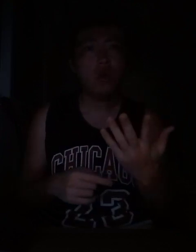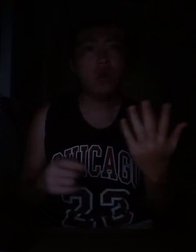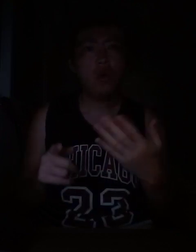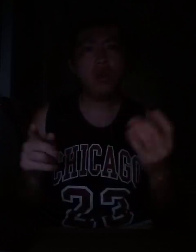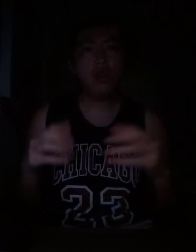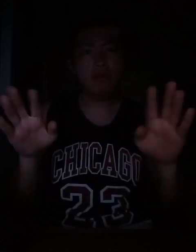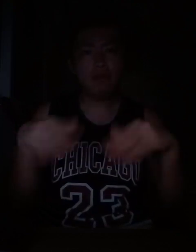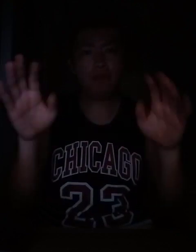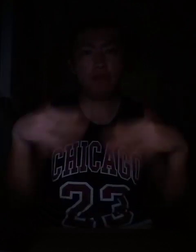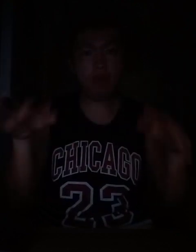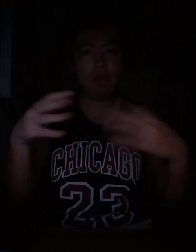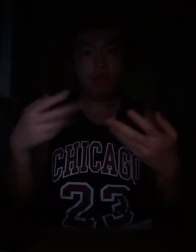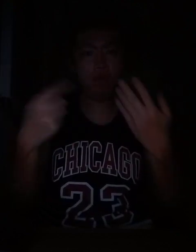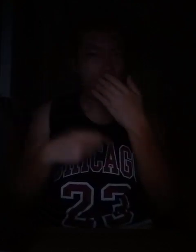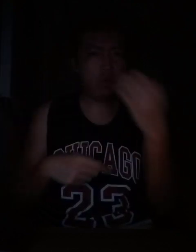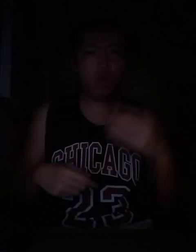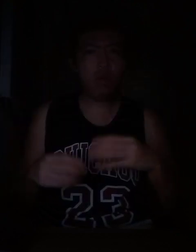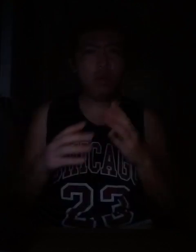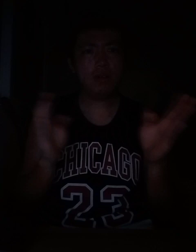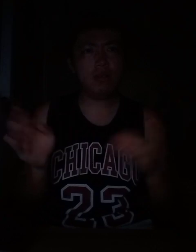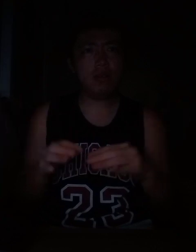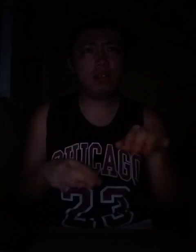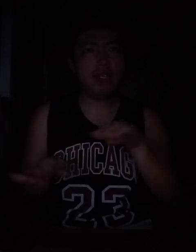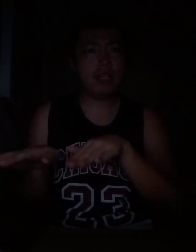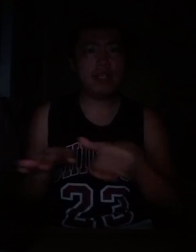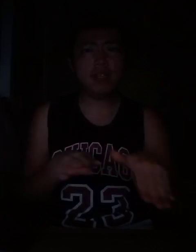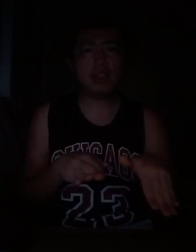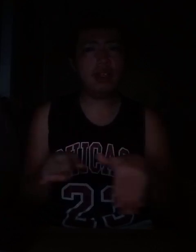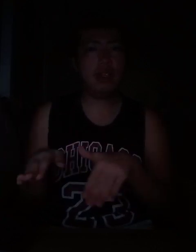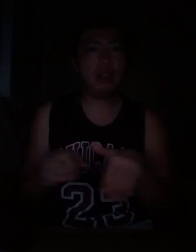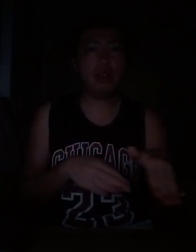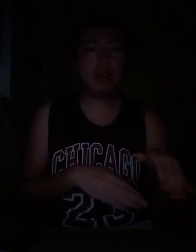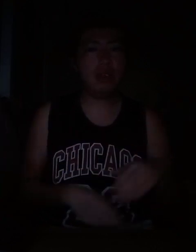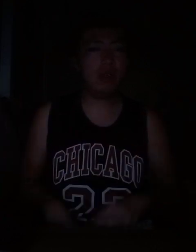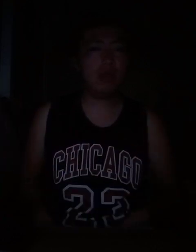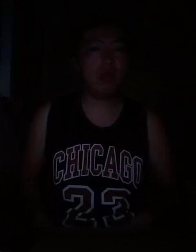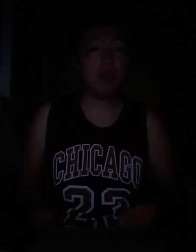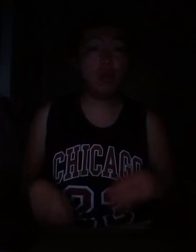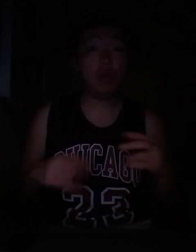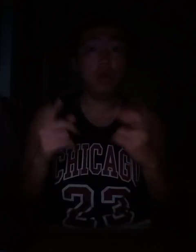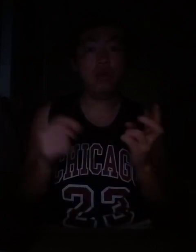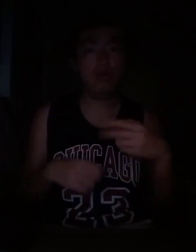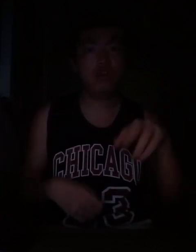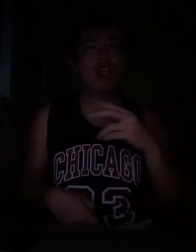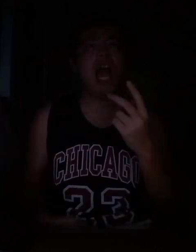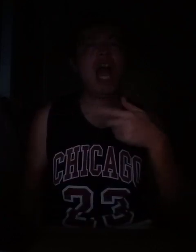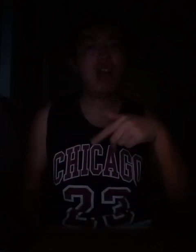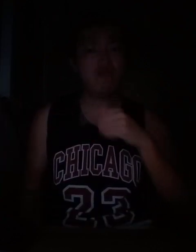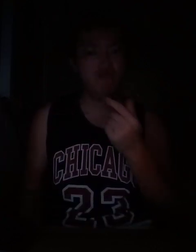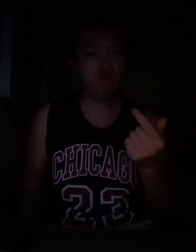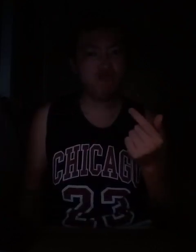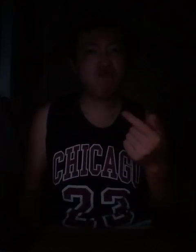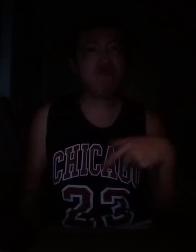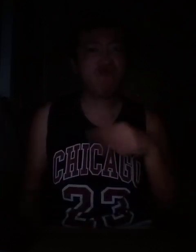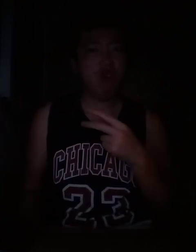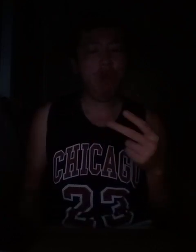정도의 바람이 불고 있고 바다의 물결도 잔잔한 편입니다. 제주도에는 태풍 카눈의 영향으로 내일 오후부터 비가